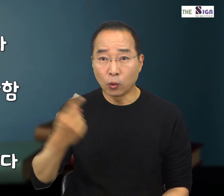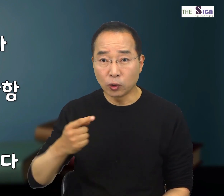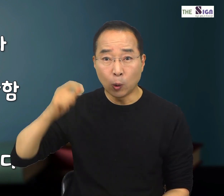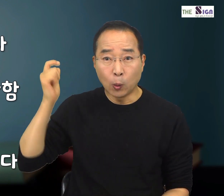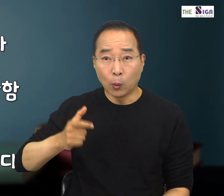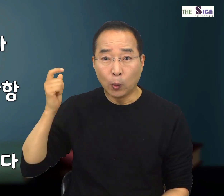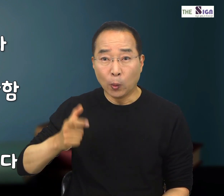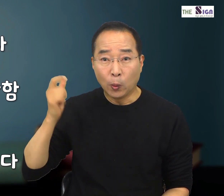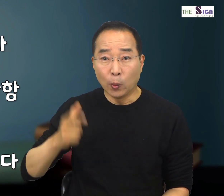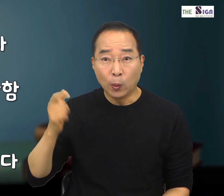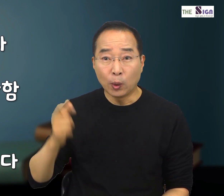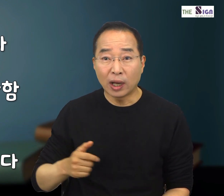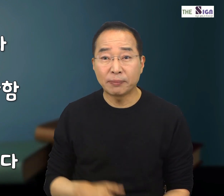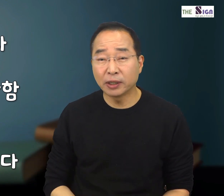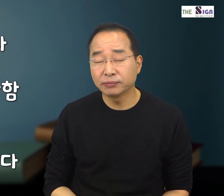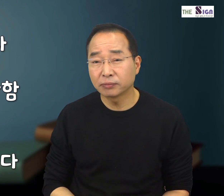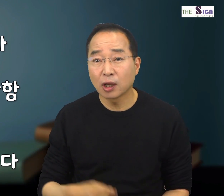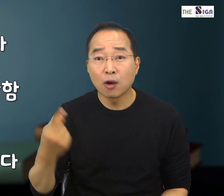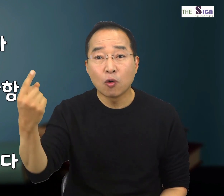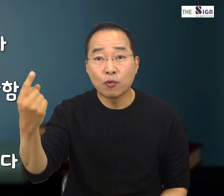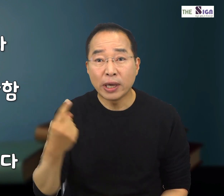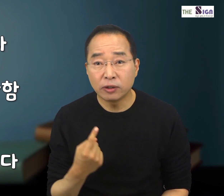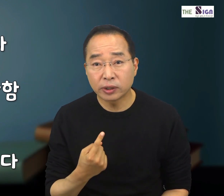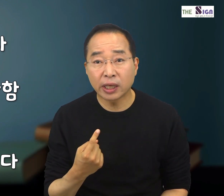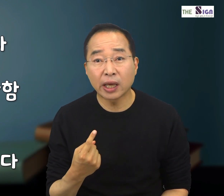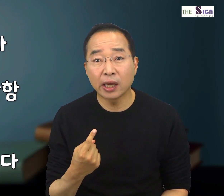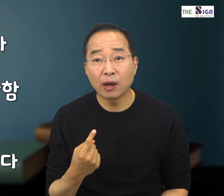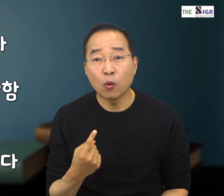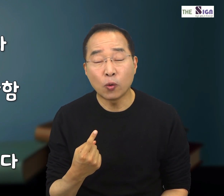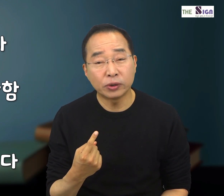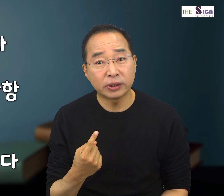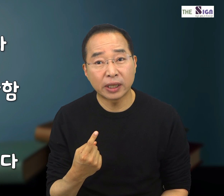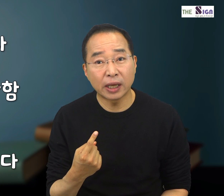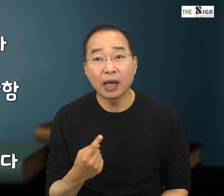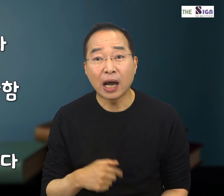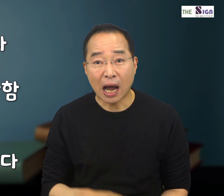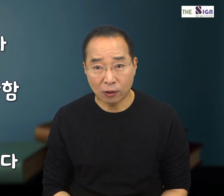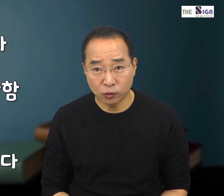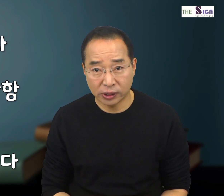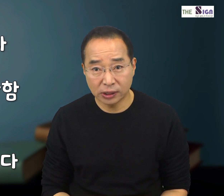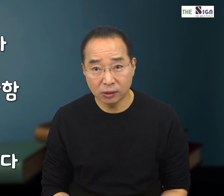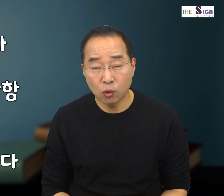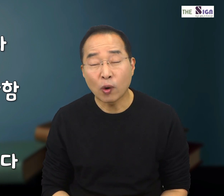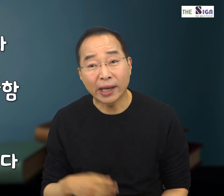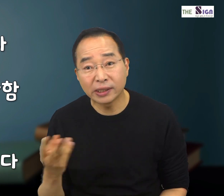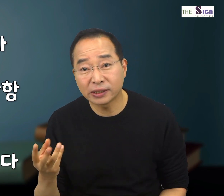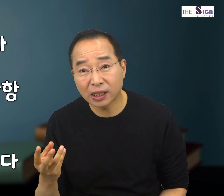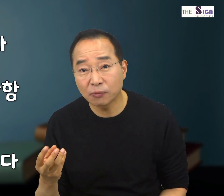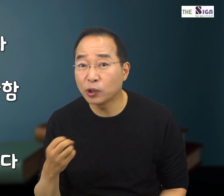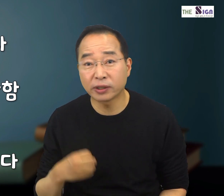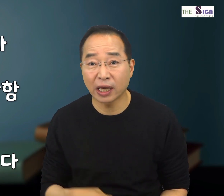거? 하면 왜 이렇게 오는 게 안 오지? 와야 될 사람이 왜 이렇게 안